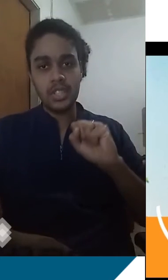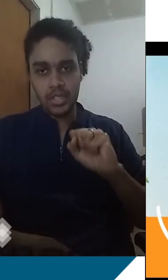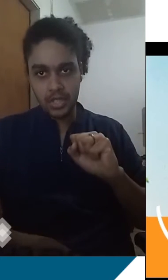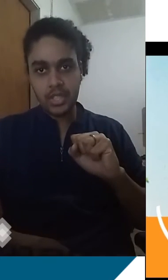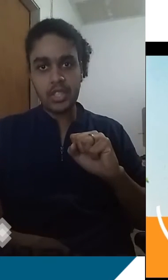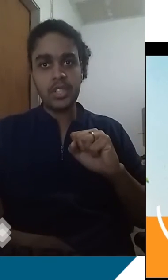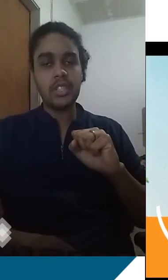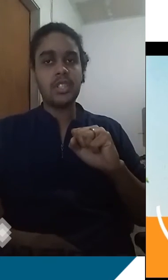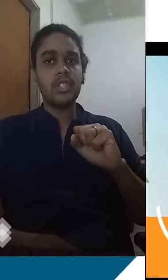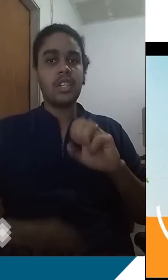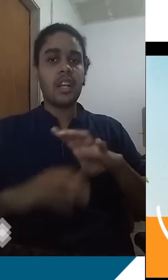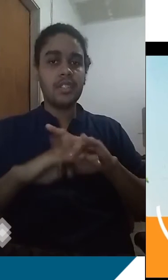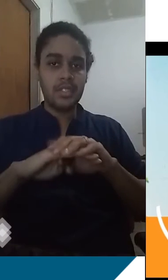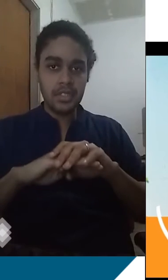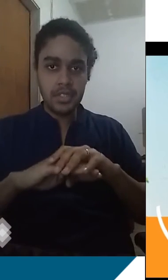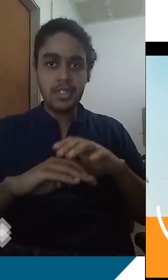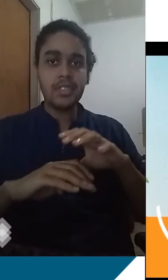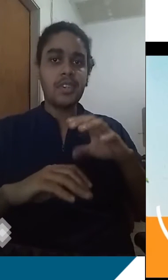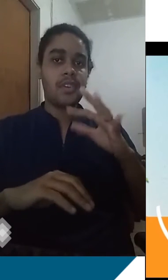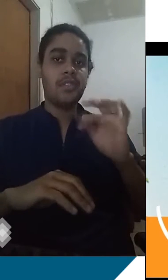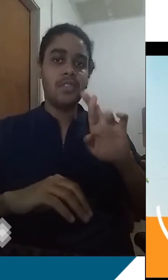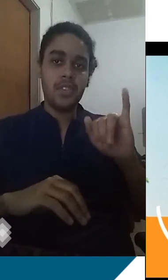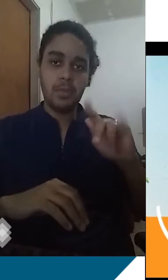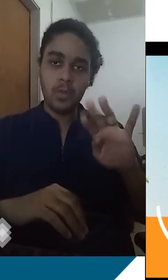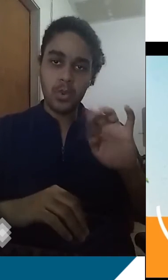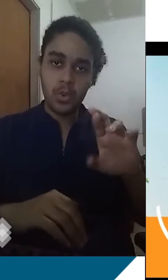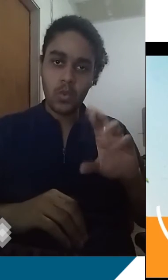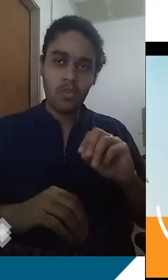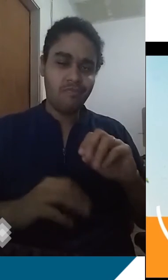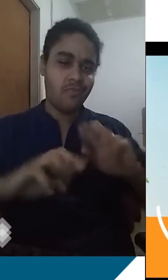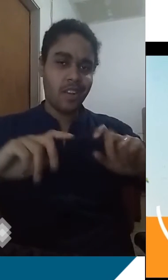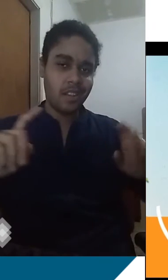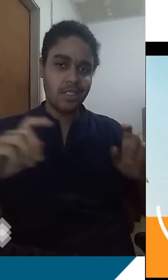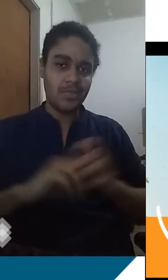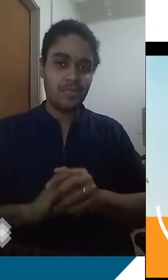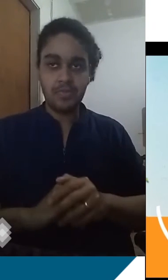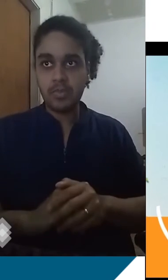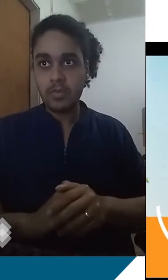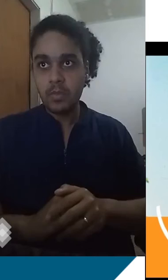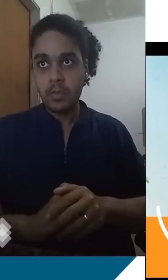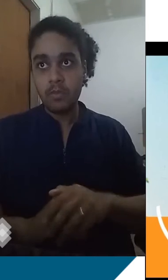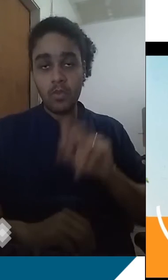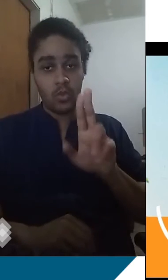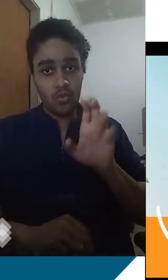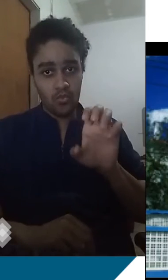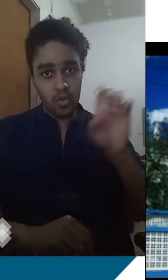Caxias, Friburgo, entre outros vários municípios do estado do Rio de Janeiro possuem campus da UERJ.